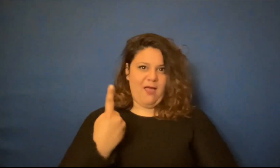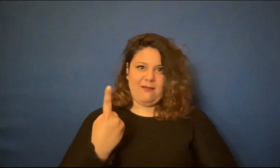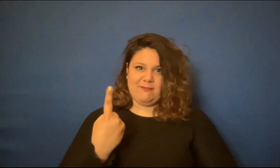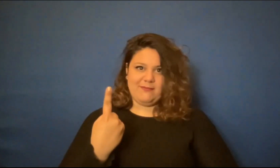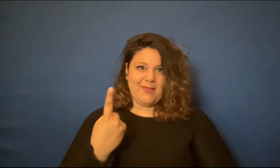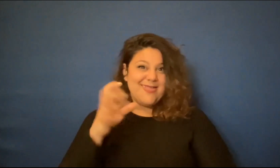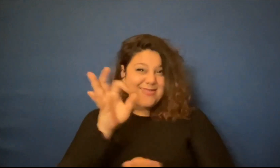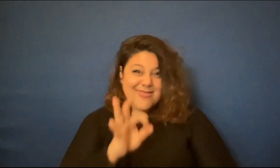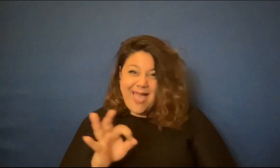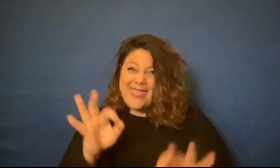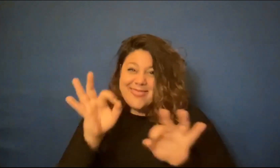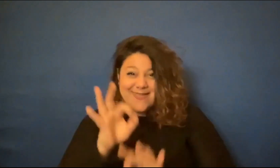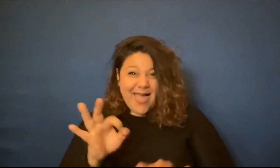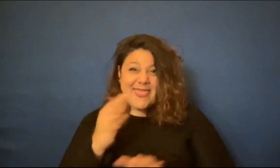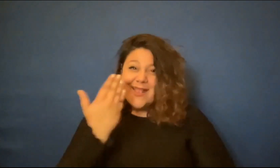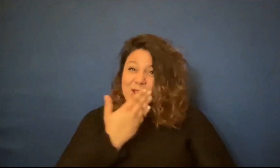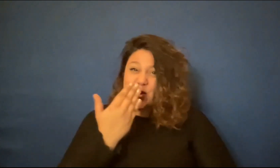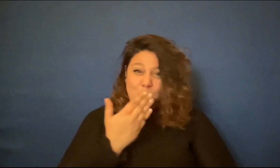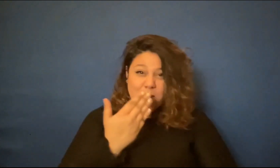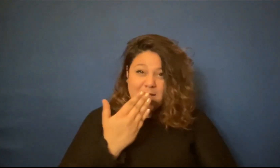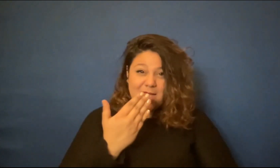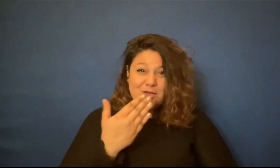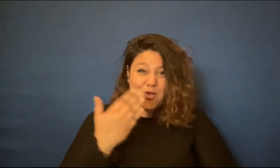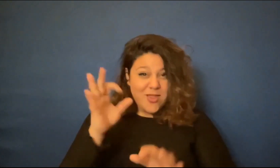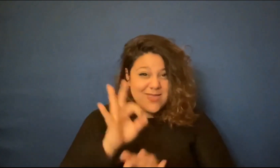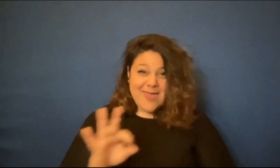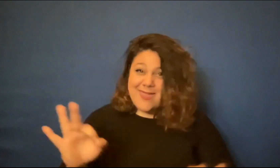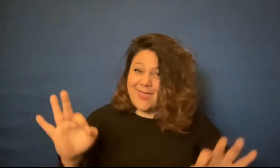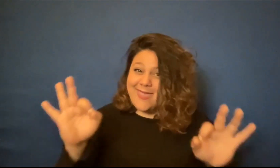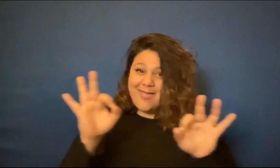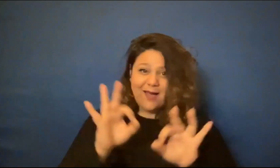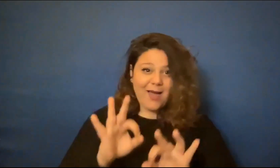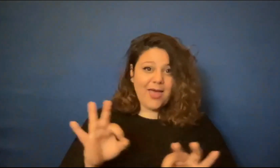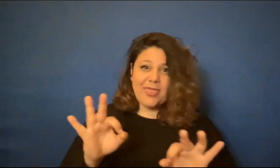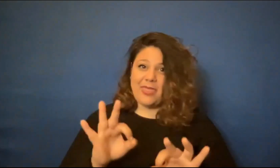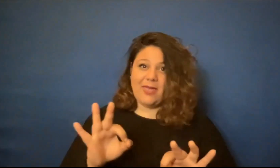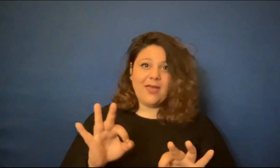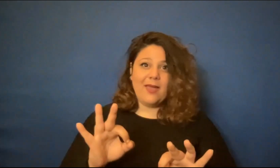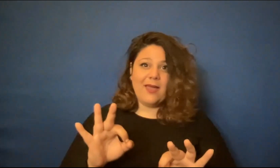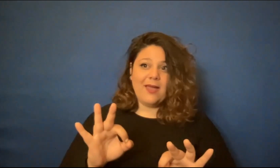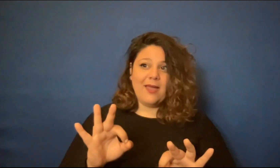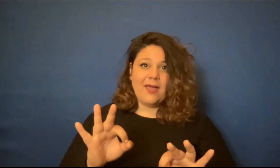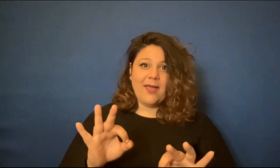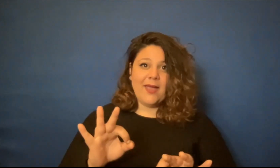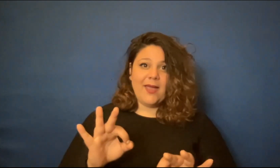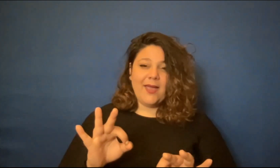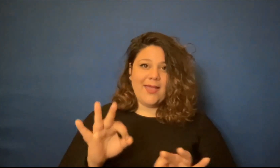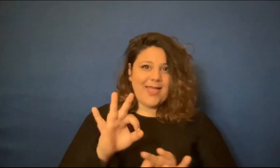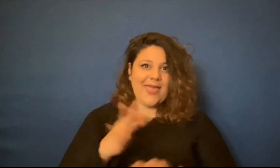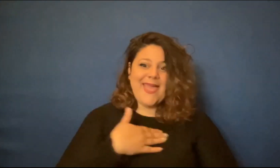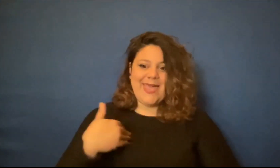mi colegio, en el colegio que he estado, no quería que estuvieras, pues a poner en un